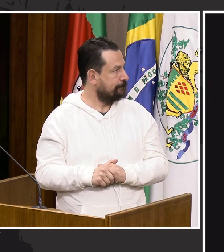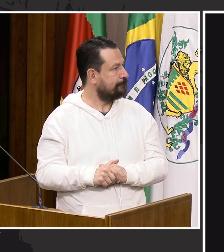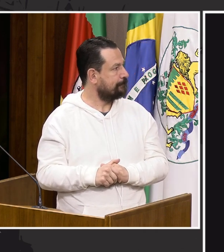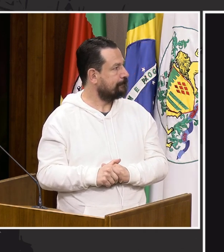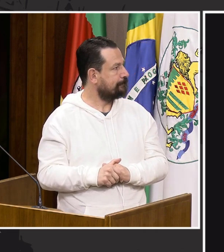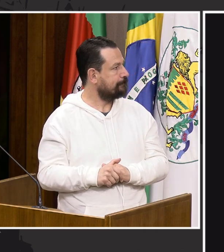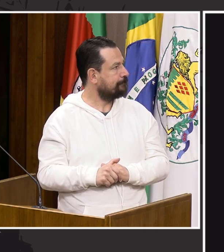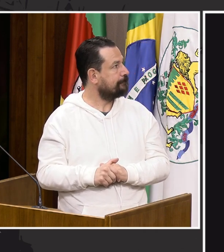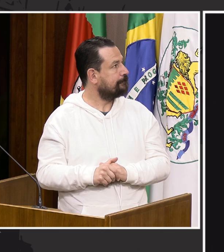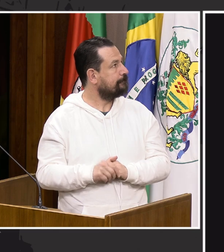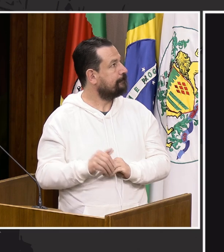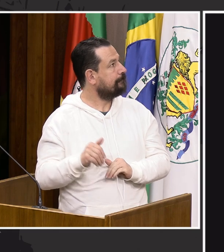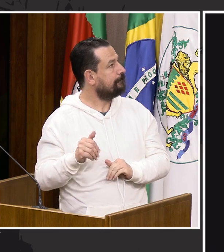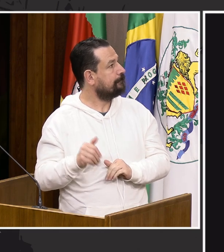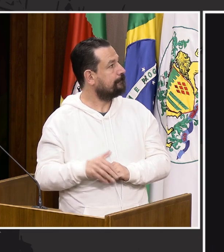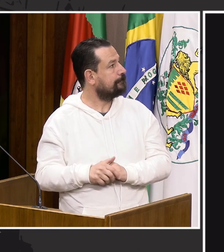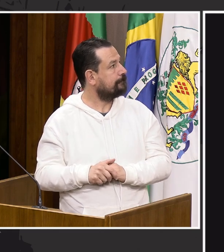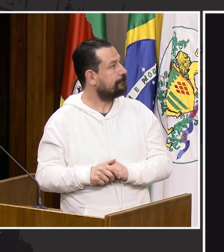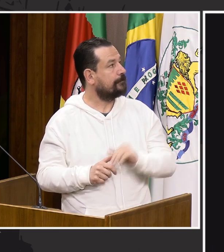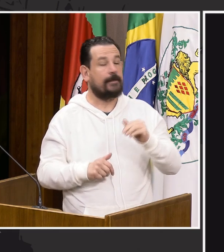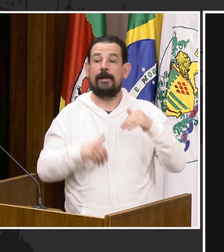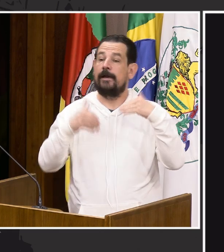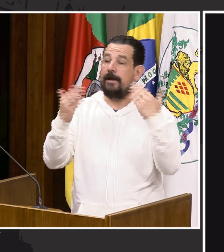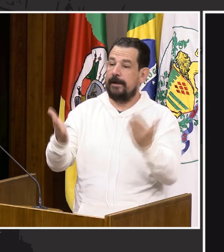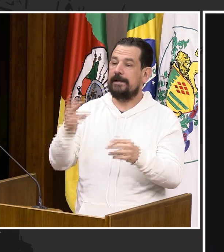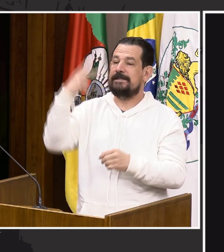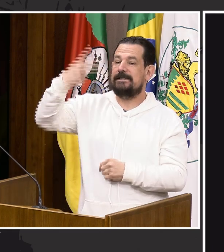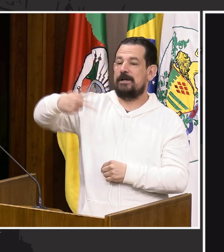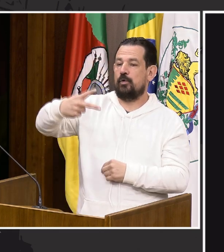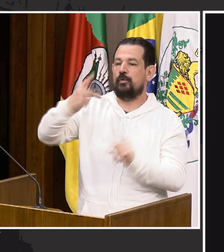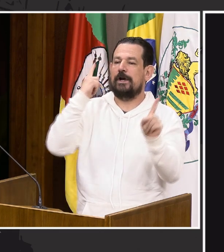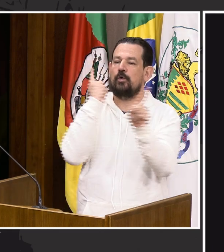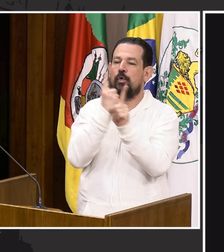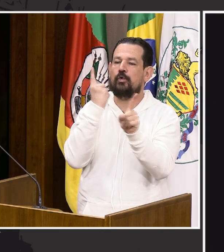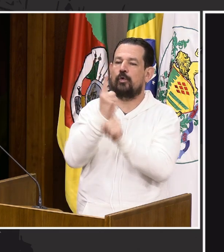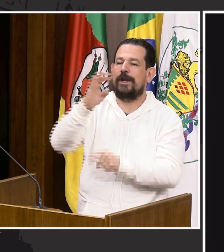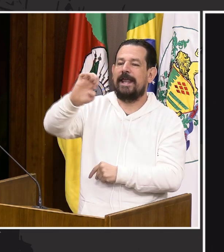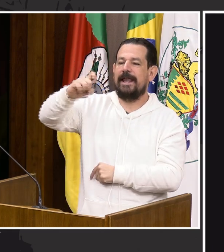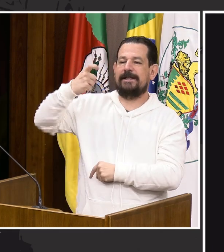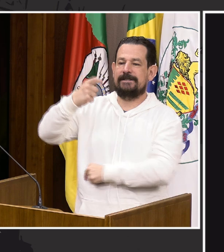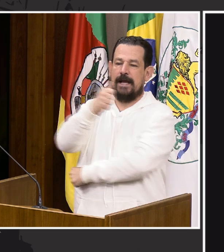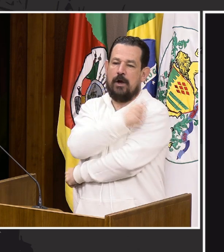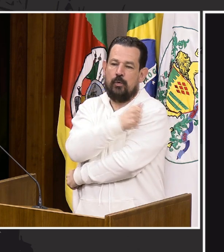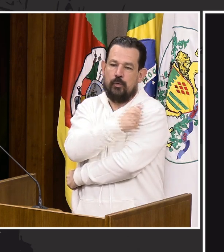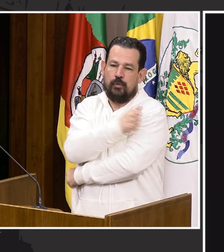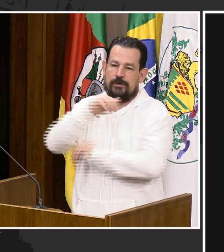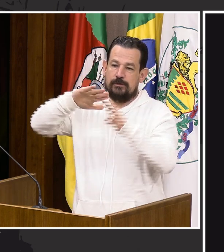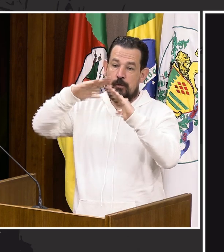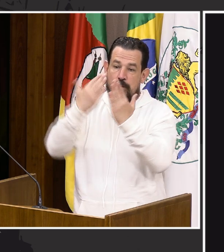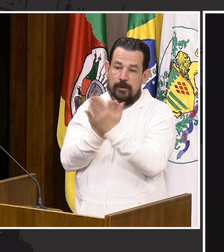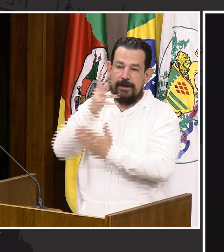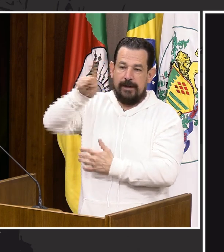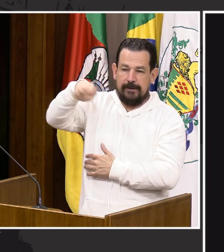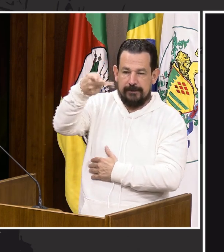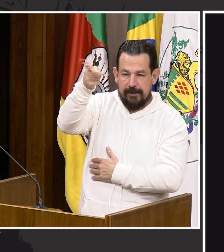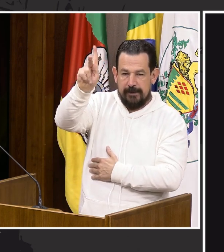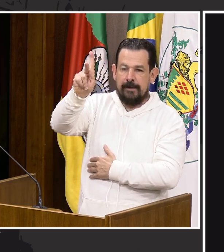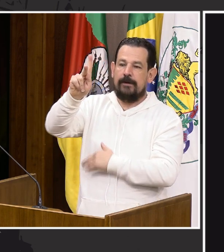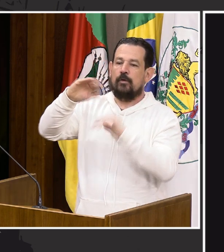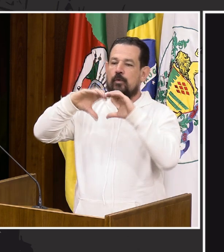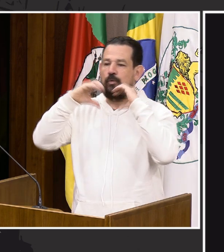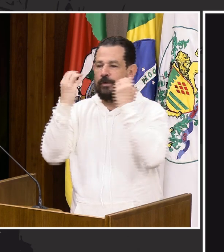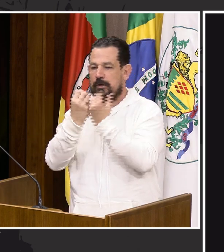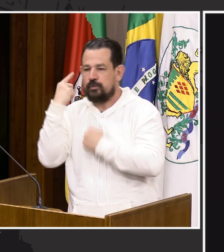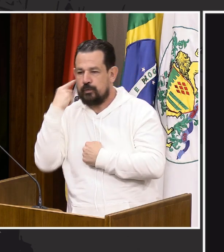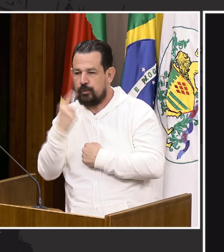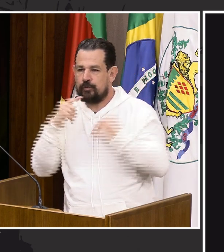professora Marisol também, é uma surda também. No sábado, então, teremos o segundo encontro, então, de alunos do